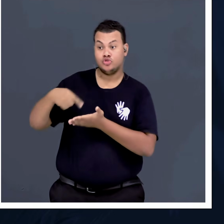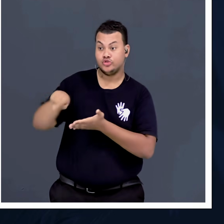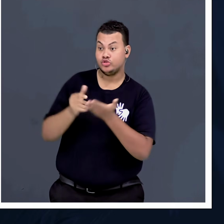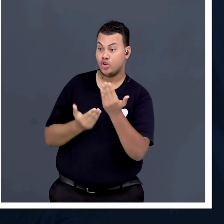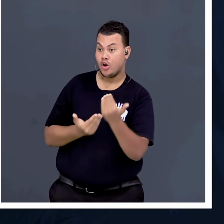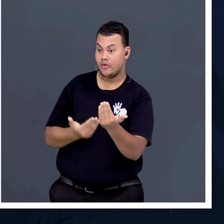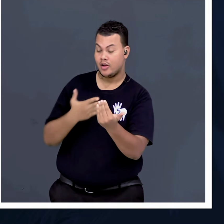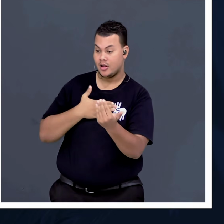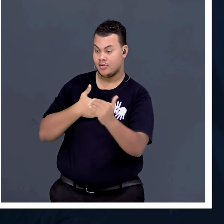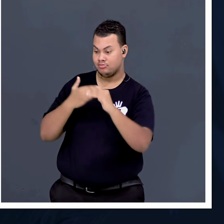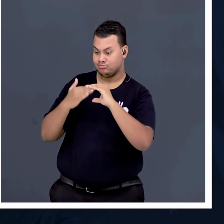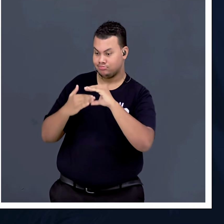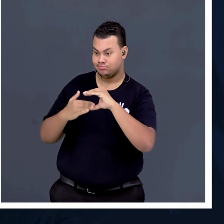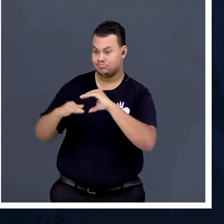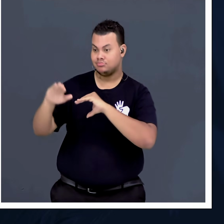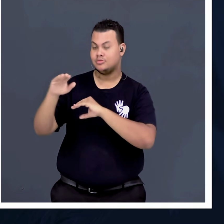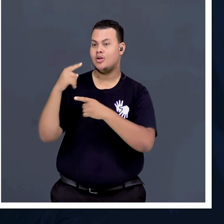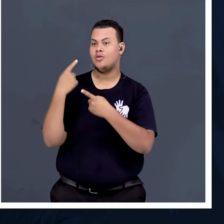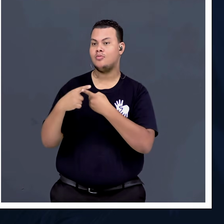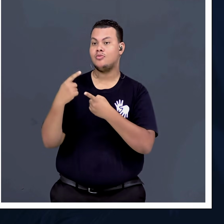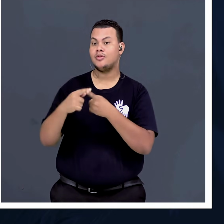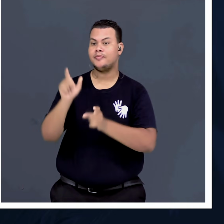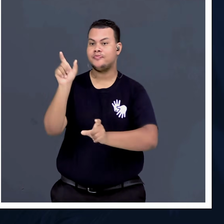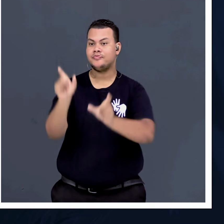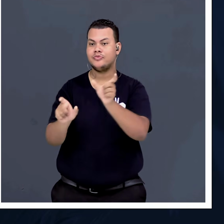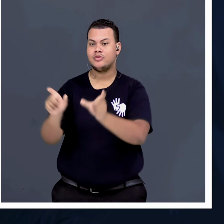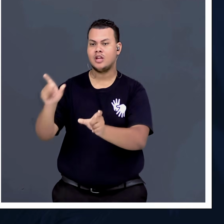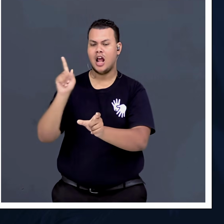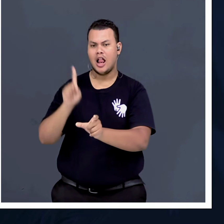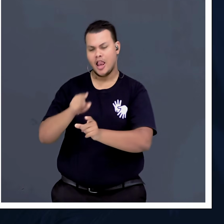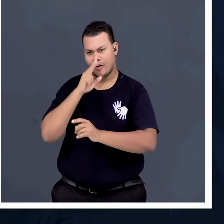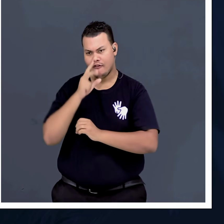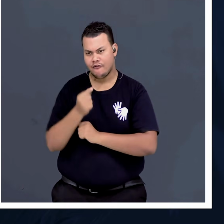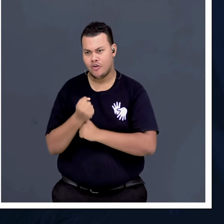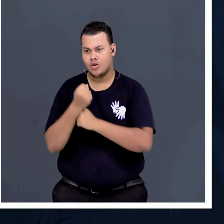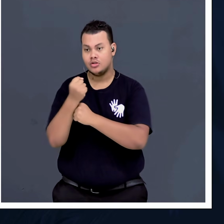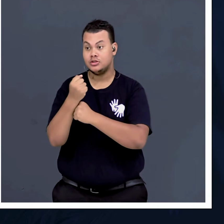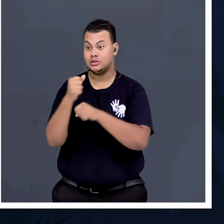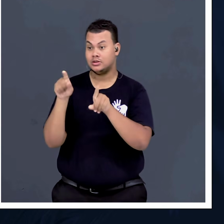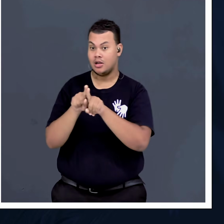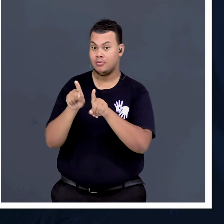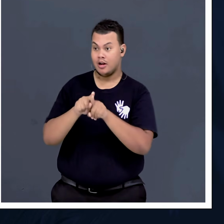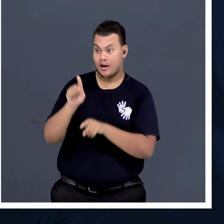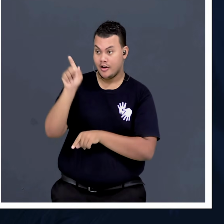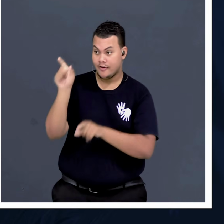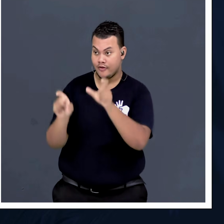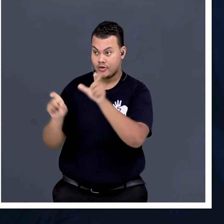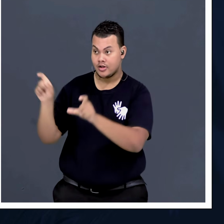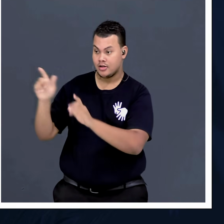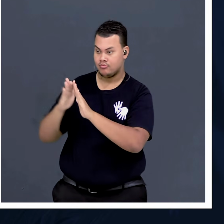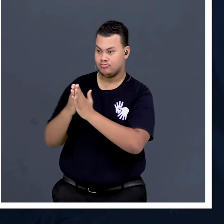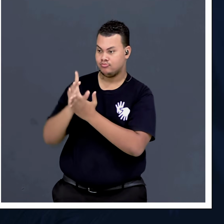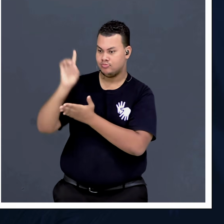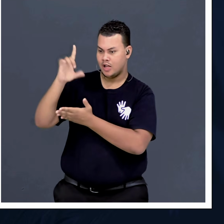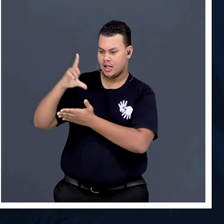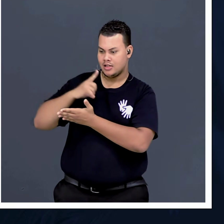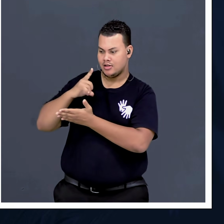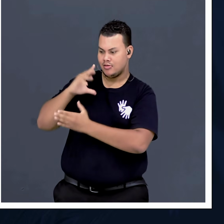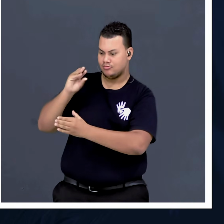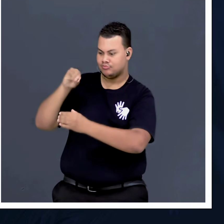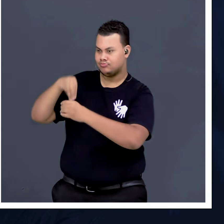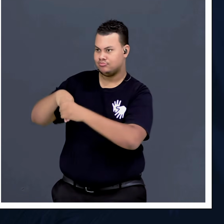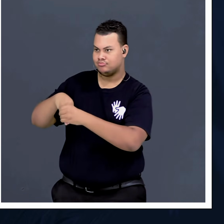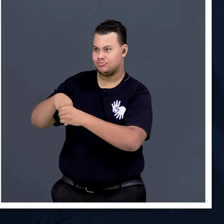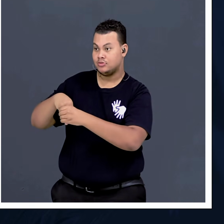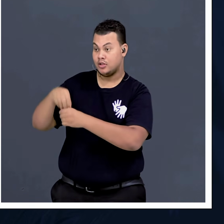Jovens, eu lhes escrevi, porque vocês são fortes, e em vocês a palavra de Deus permanece,